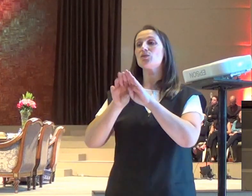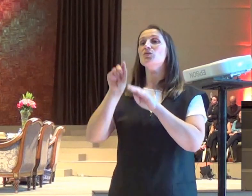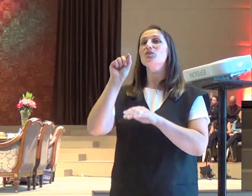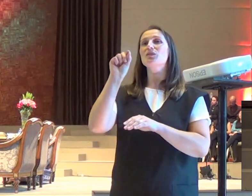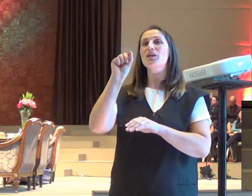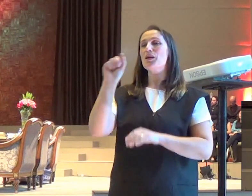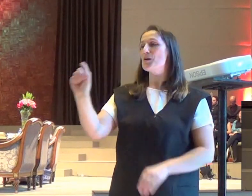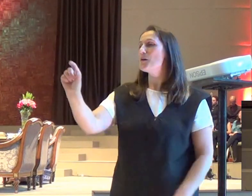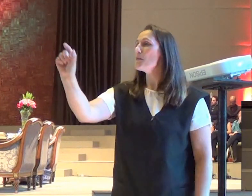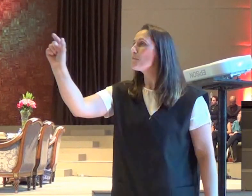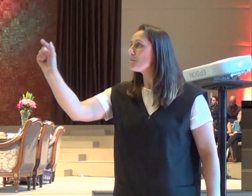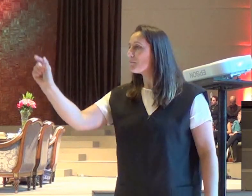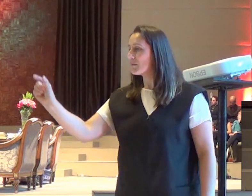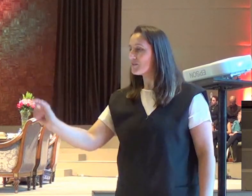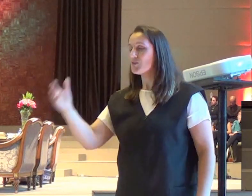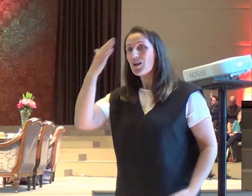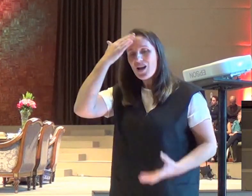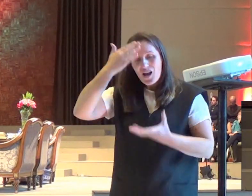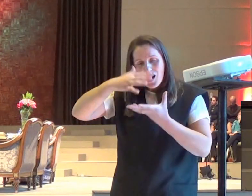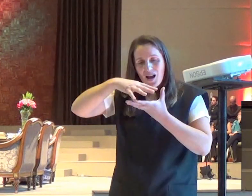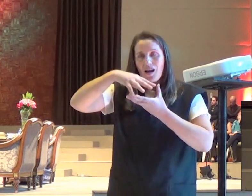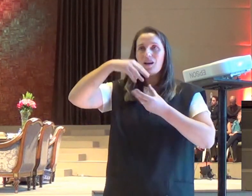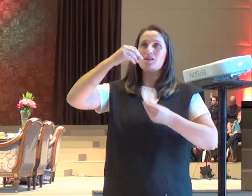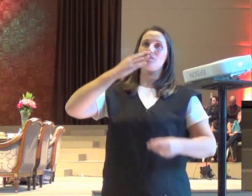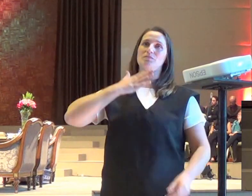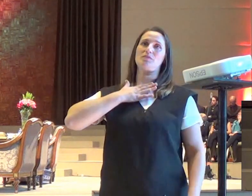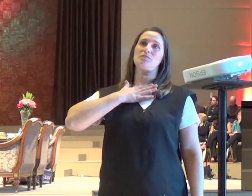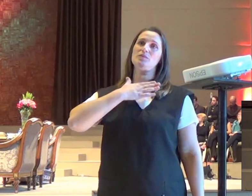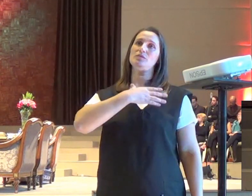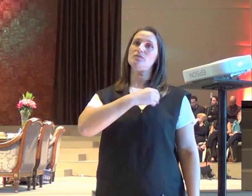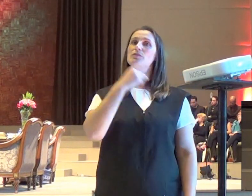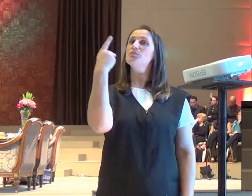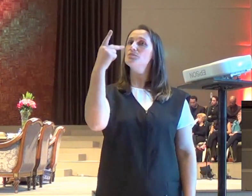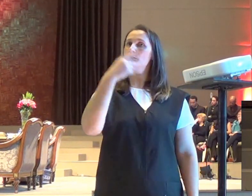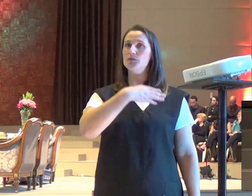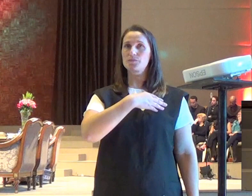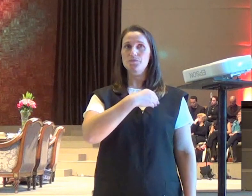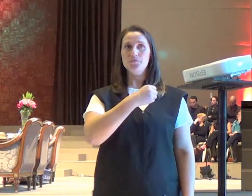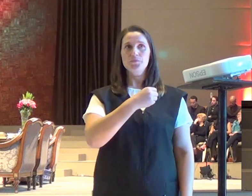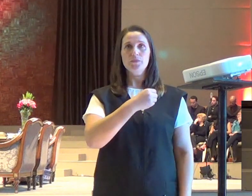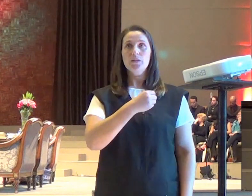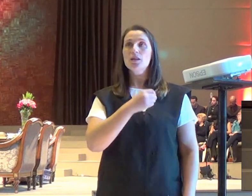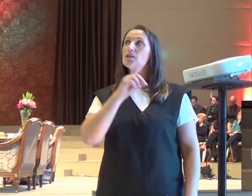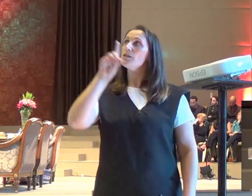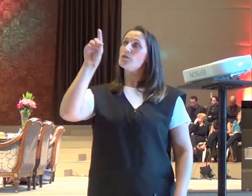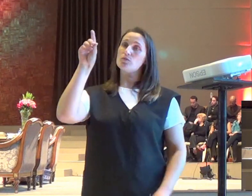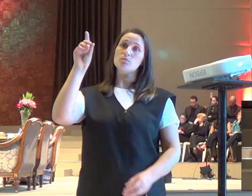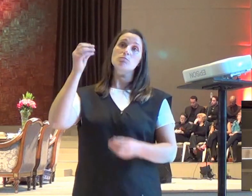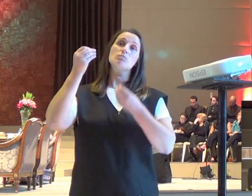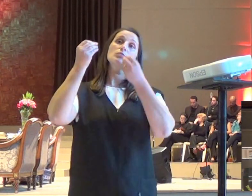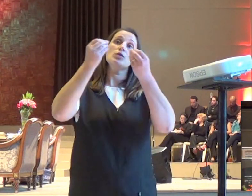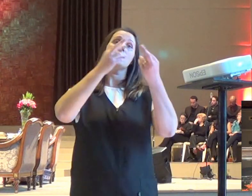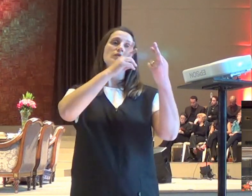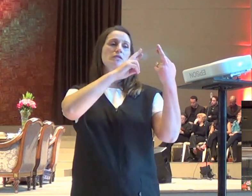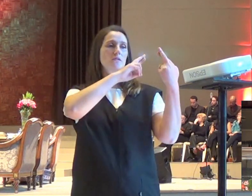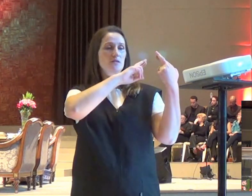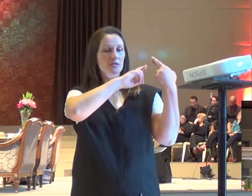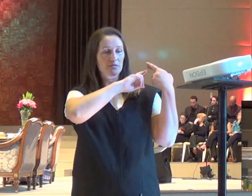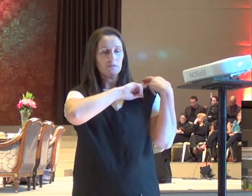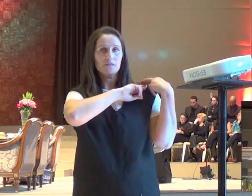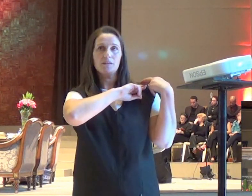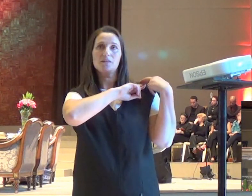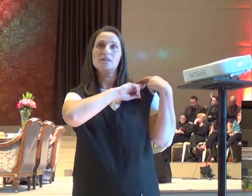dos nossos filhos, Deus nos colocou como responsáveis por tratar